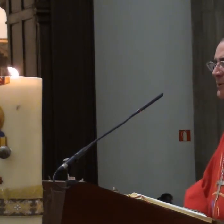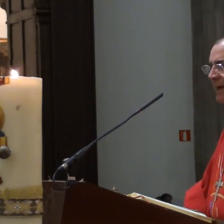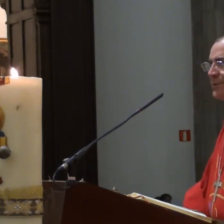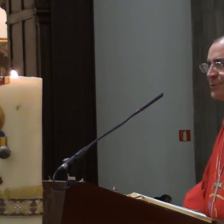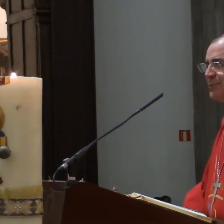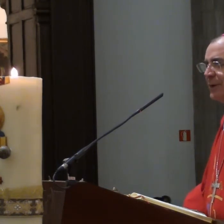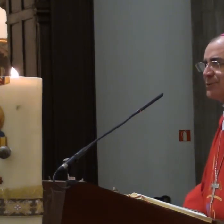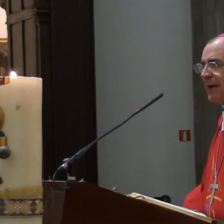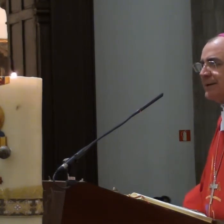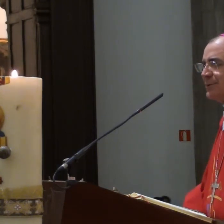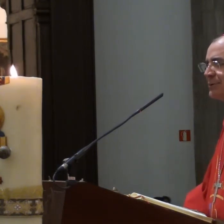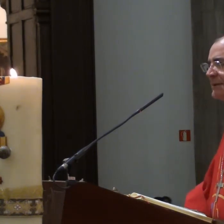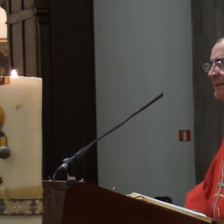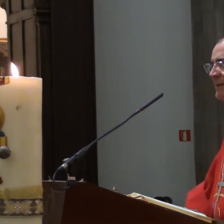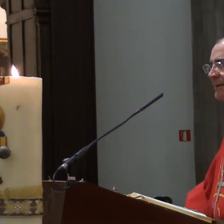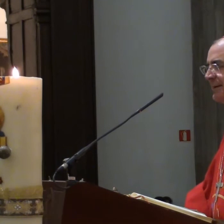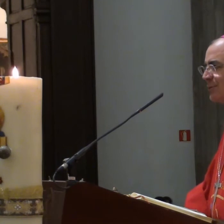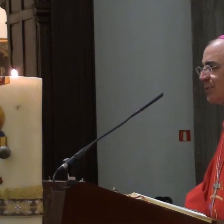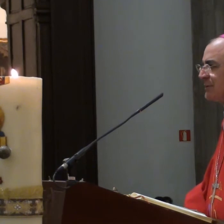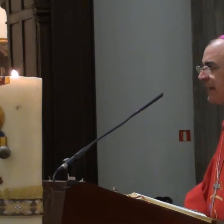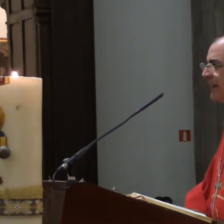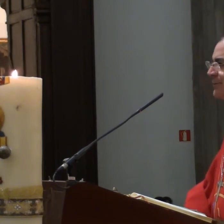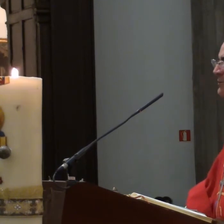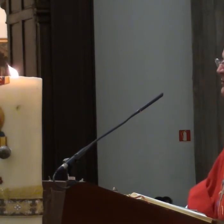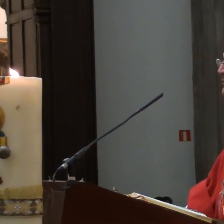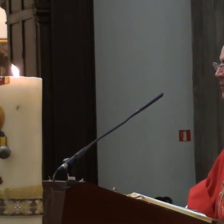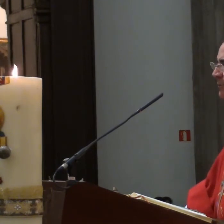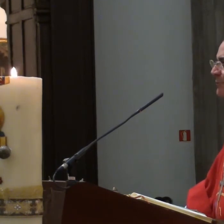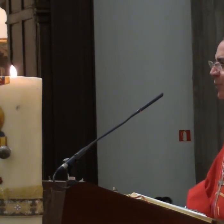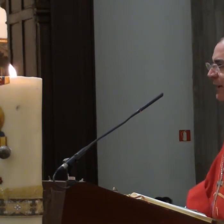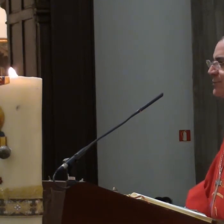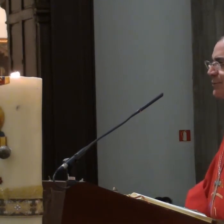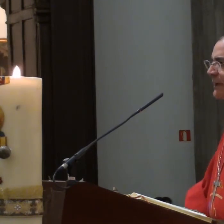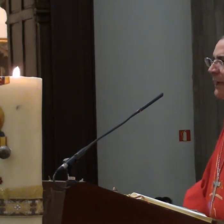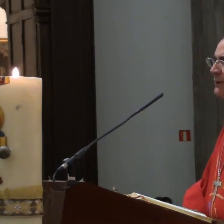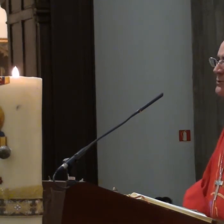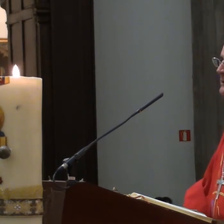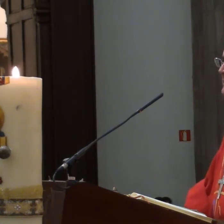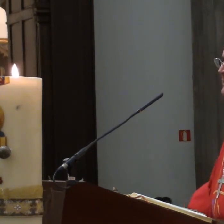y los laicos en buenos laicos y los consagrados son